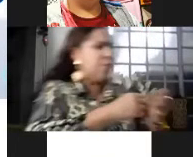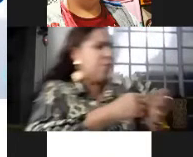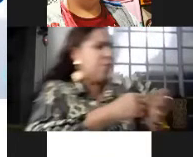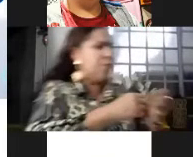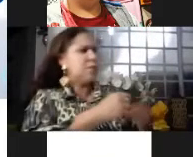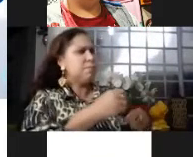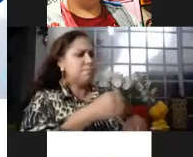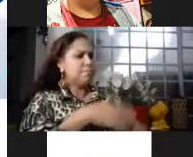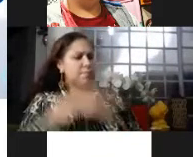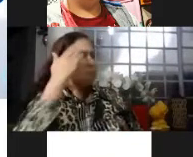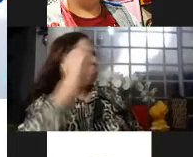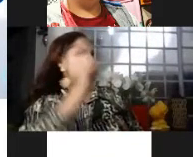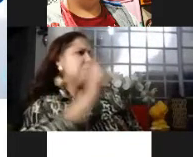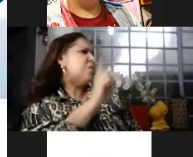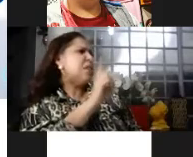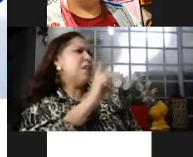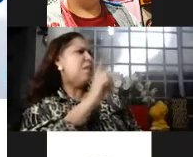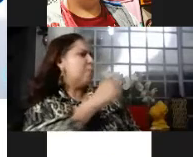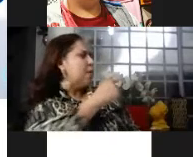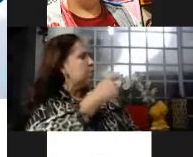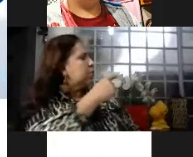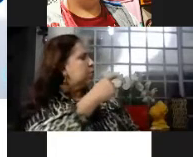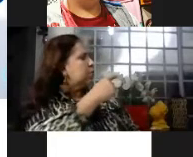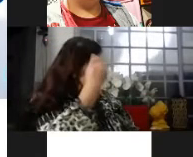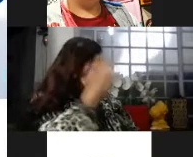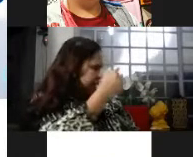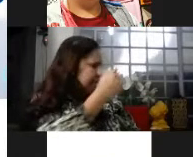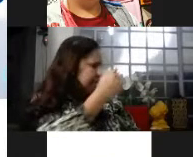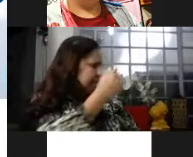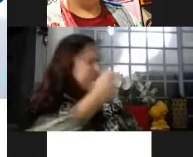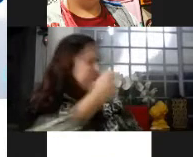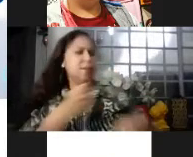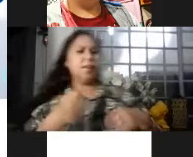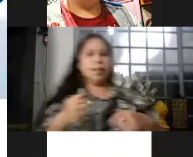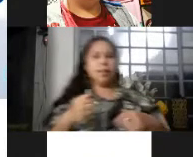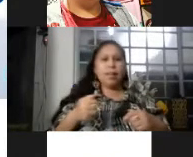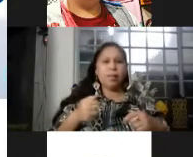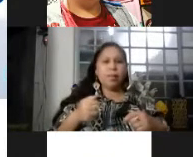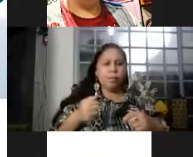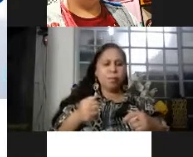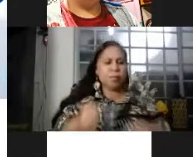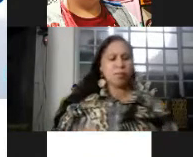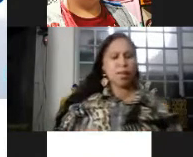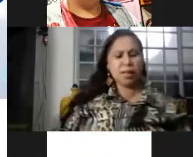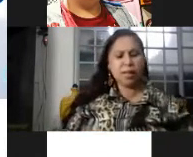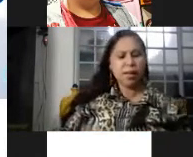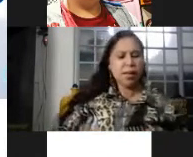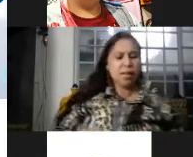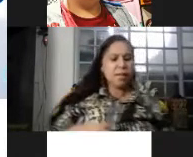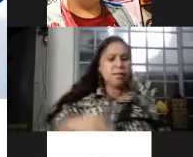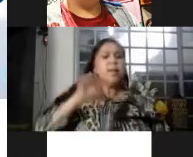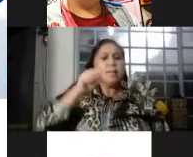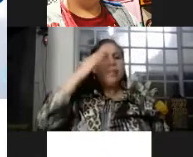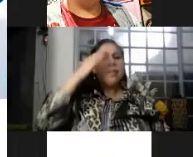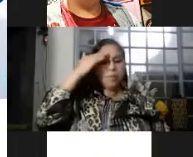responde, não sei não. Aí pergunta, você sabe? Aí ele tá aqui, ó, me posiciona aqui. Ele